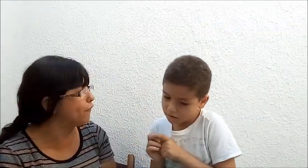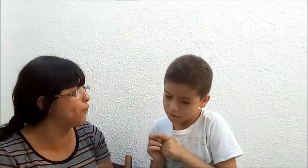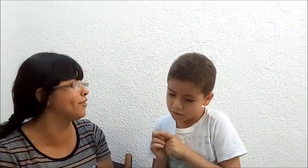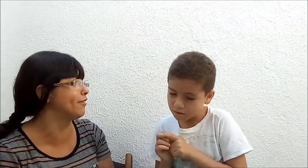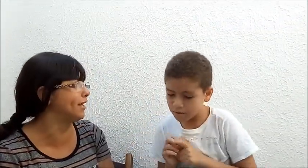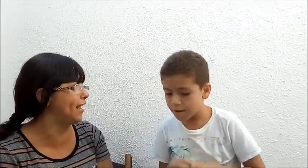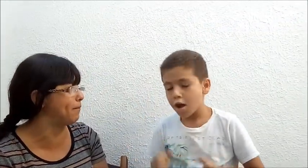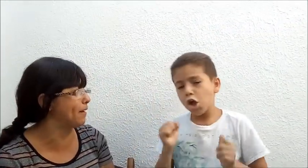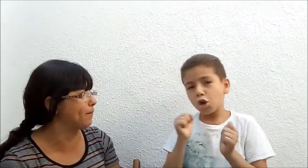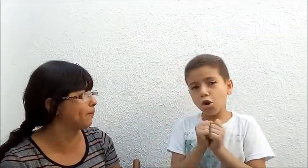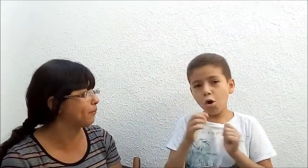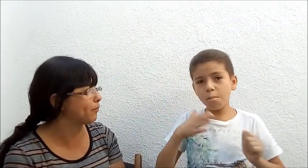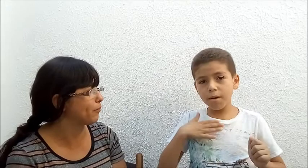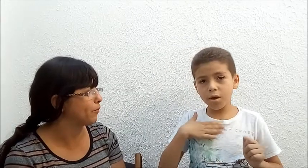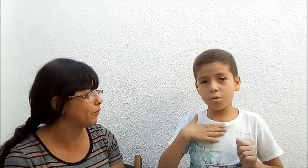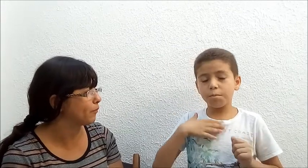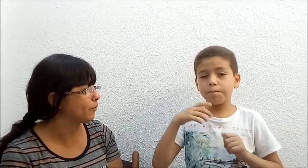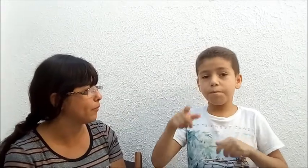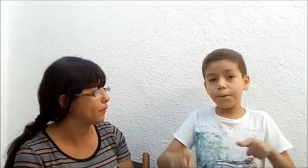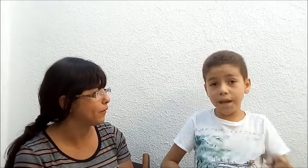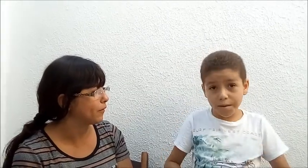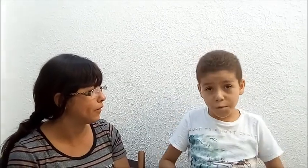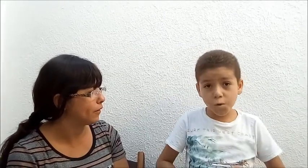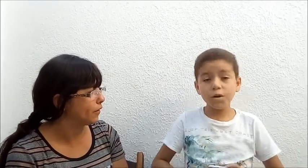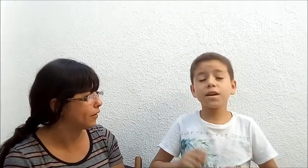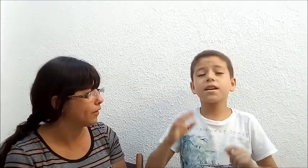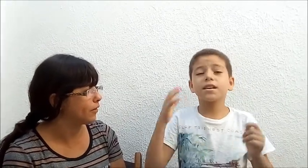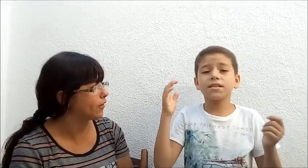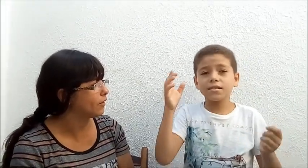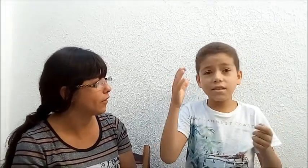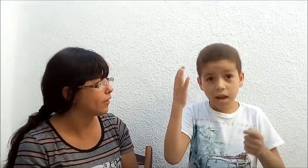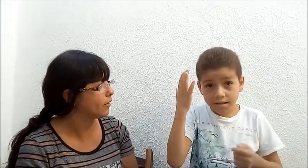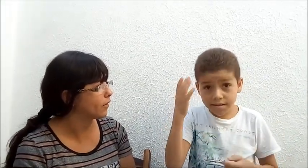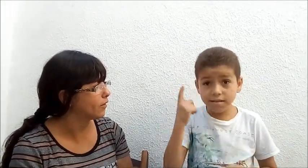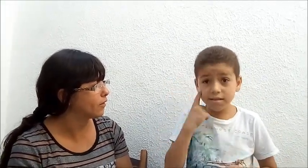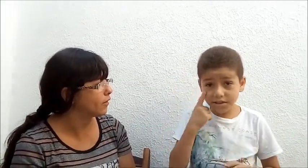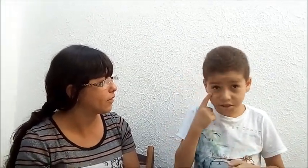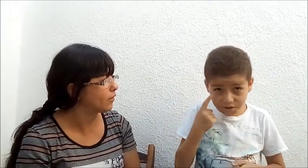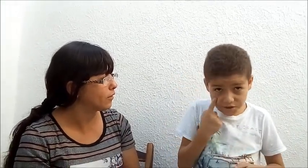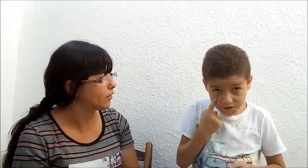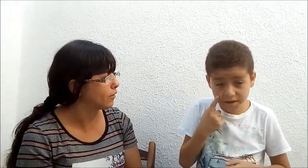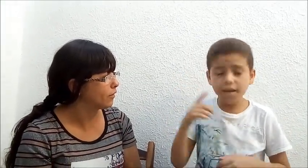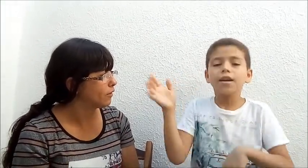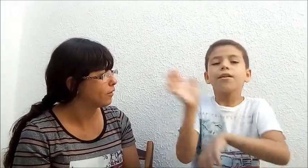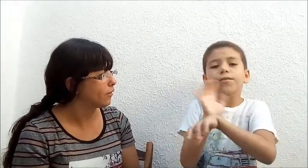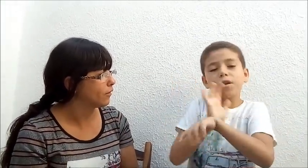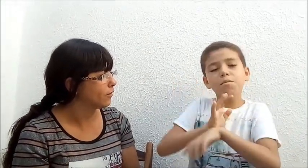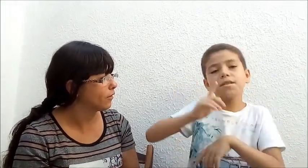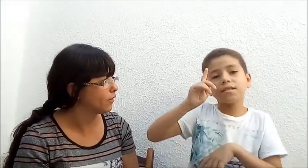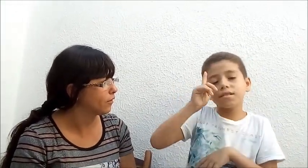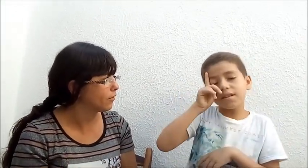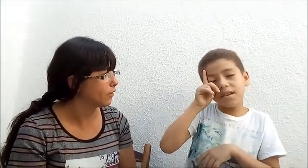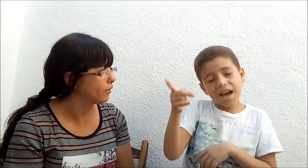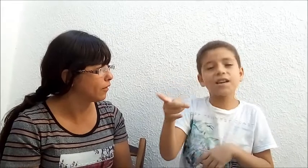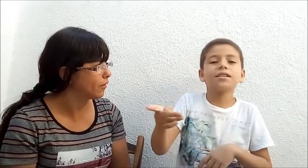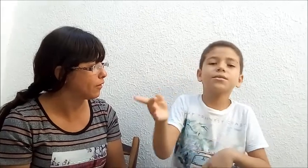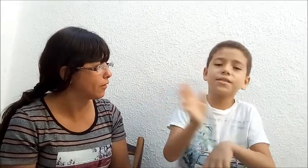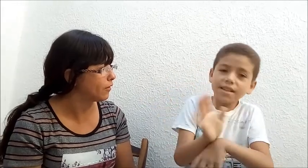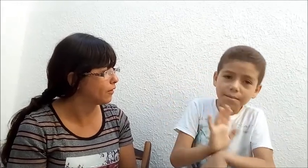filmes no cinema. Com meu primo e assistir filmes lá no shopping.